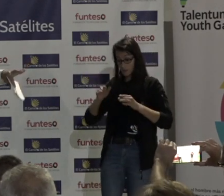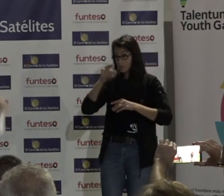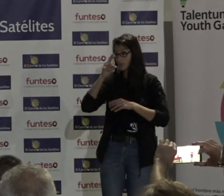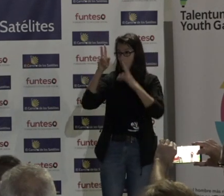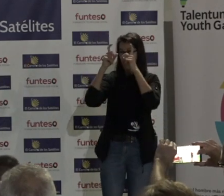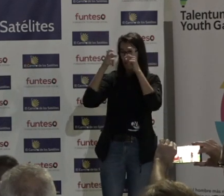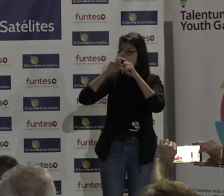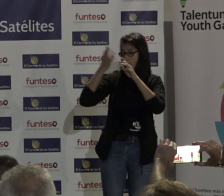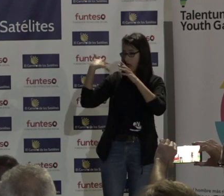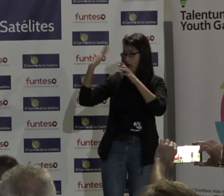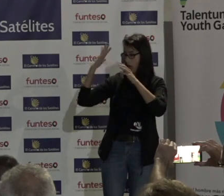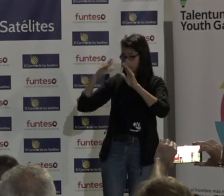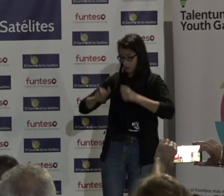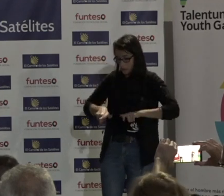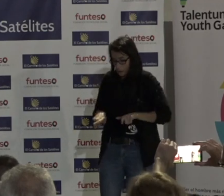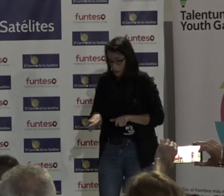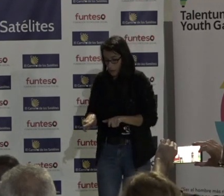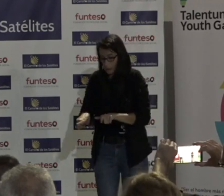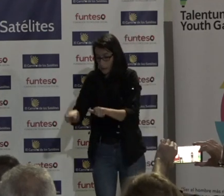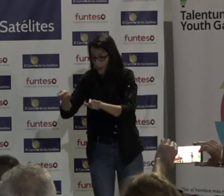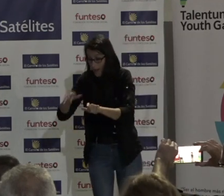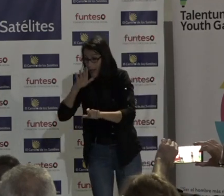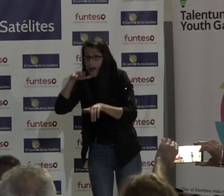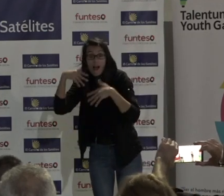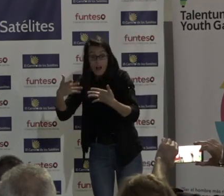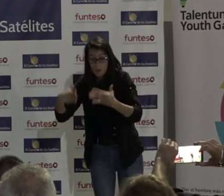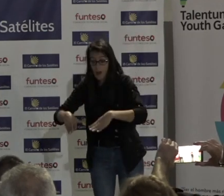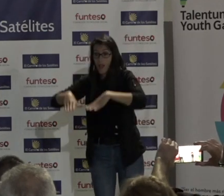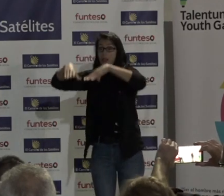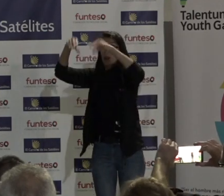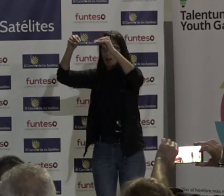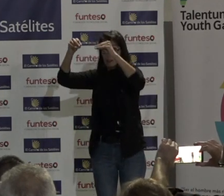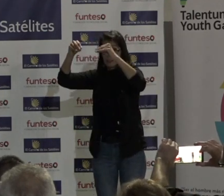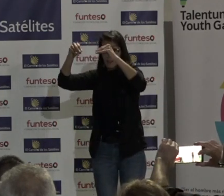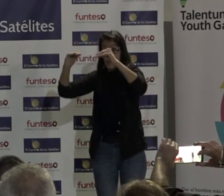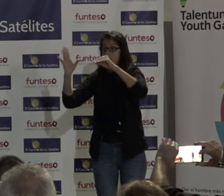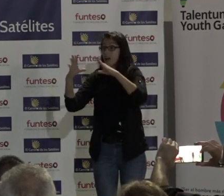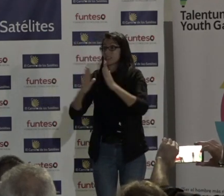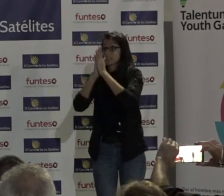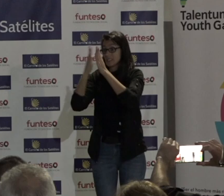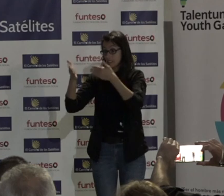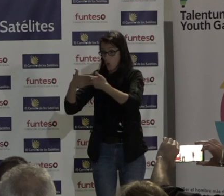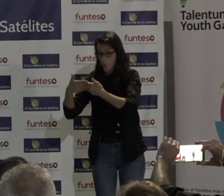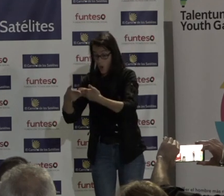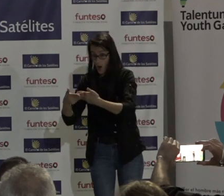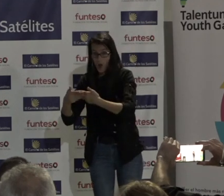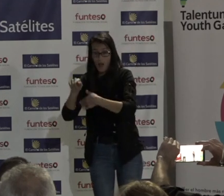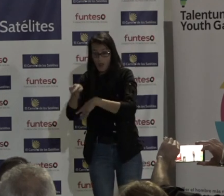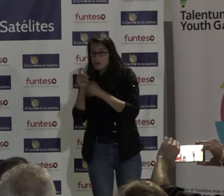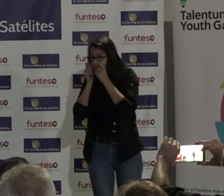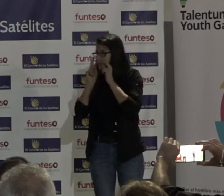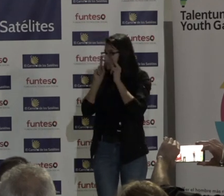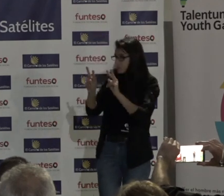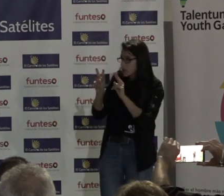antiguas, estaba el templo que hoy conocemos como la iglesia de San Juan. Cualquiera que lo ve se da cuenta que